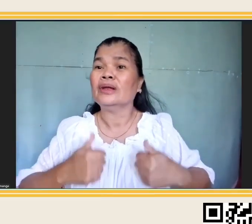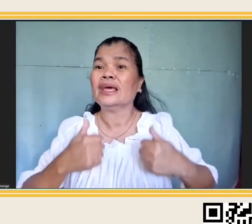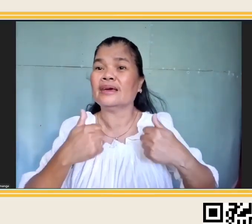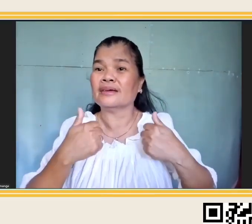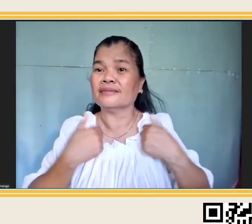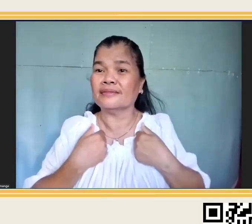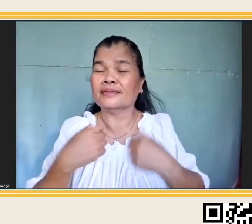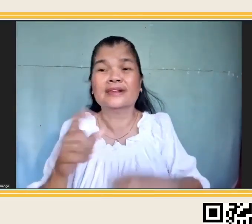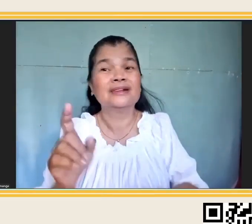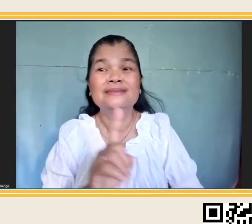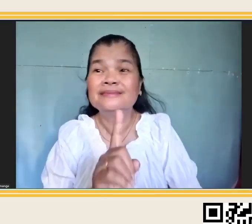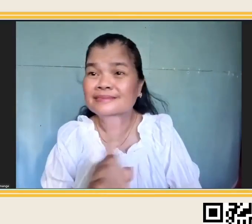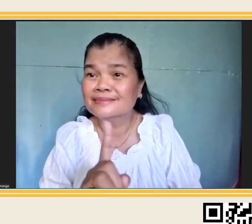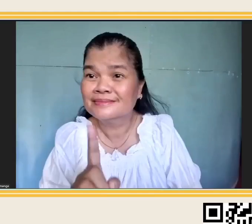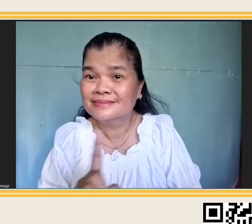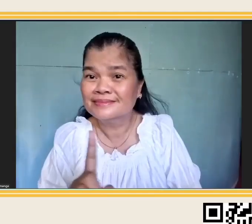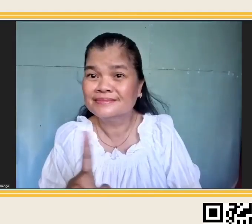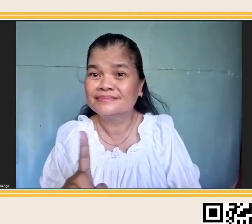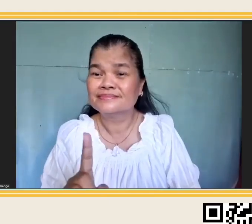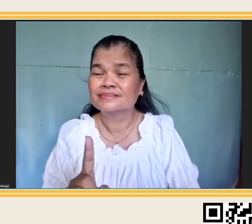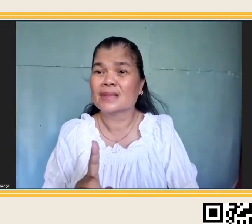Where do you live?